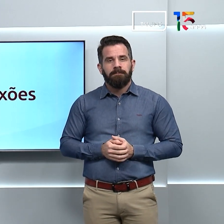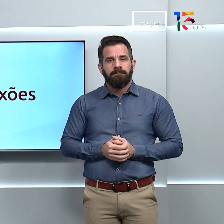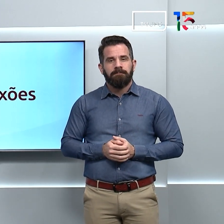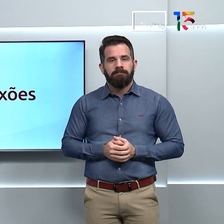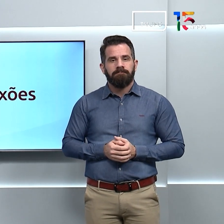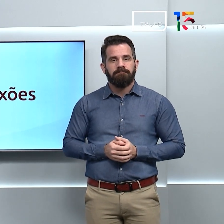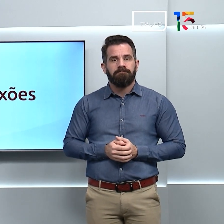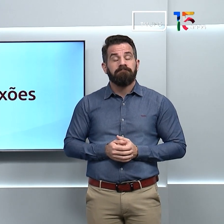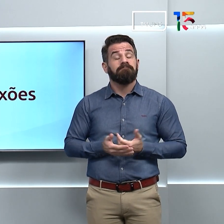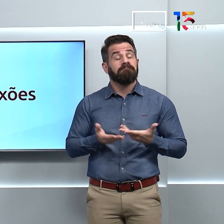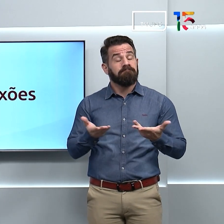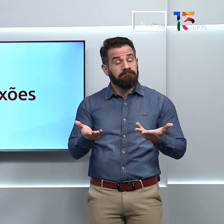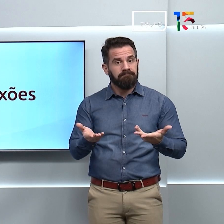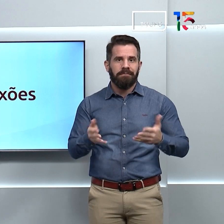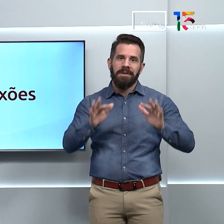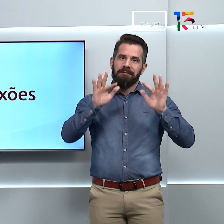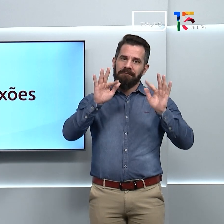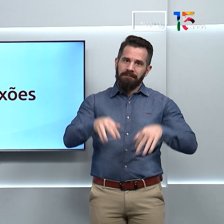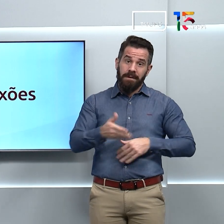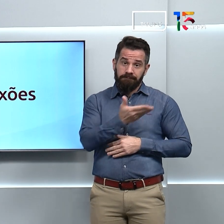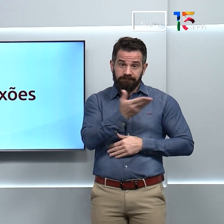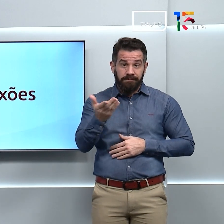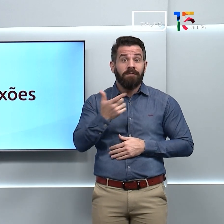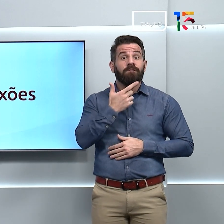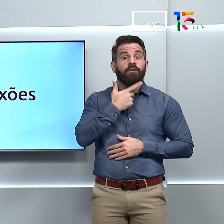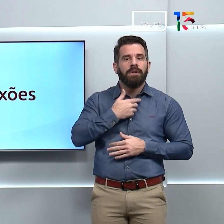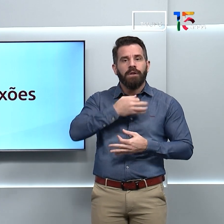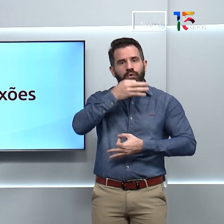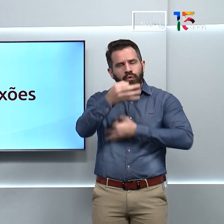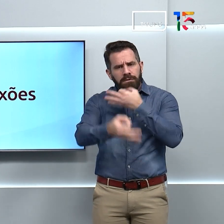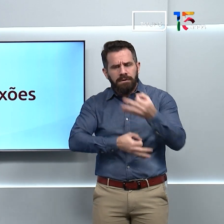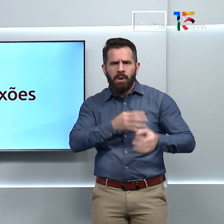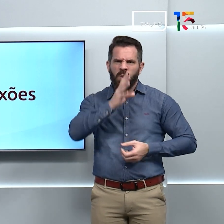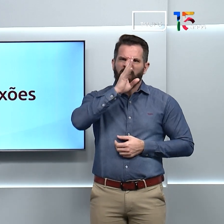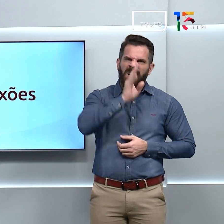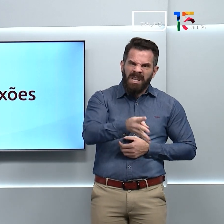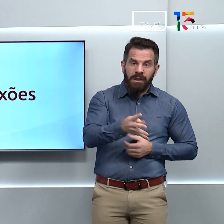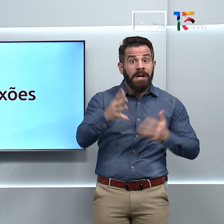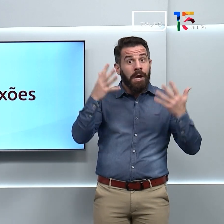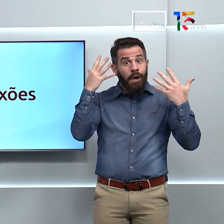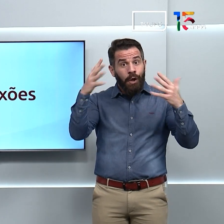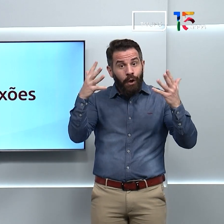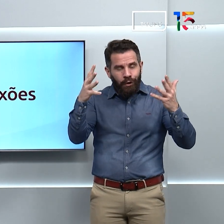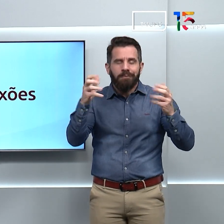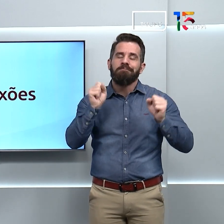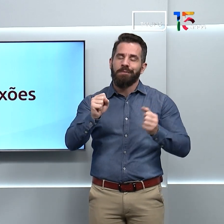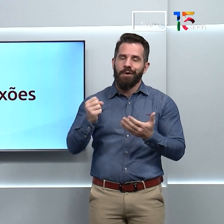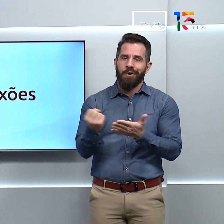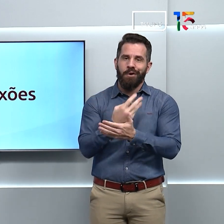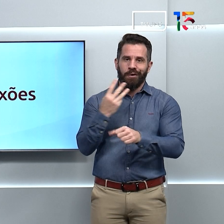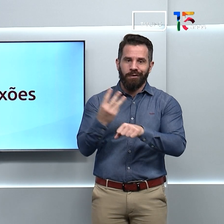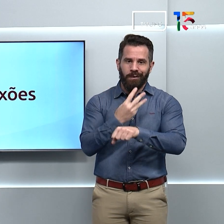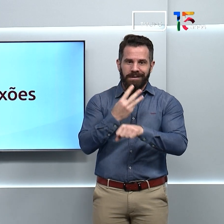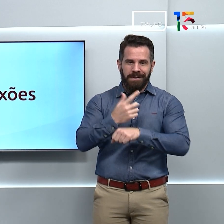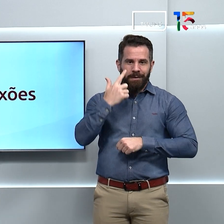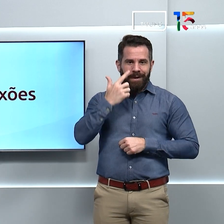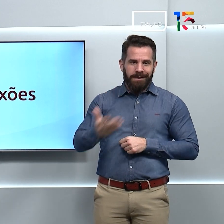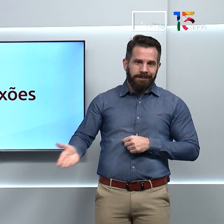Bom, se você quiser fazer qualquer sugestão, crítica, elogio para o Conexões, é só mandar uma mensagem no WhatsApp. Nosso número é